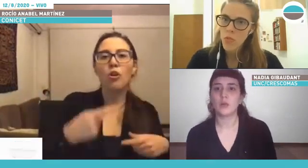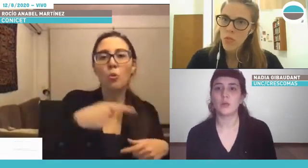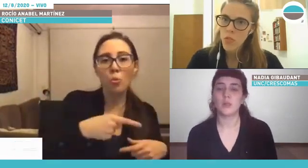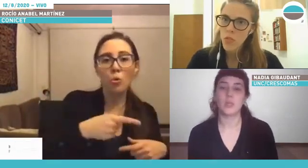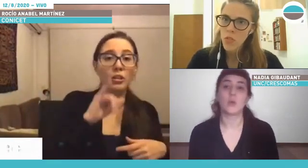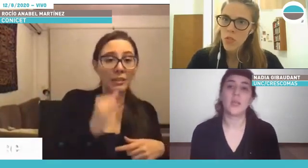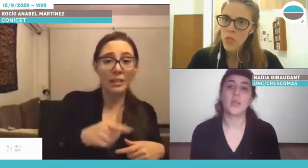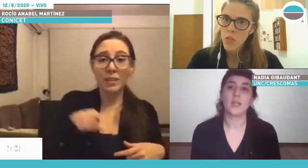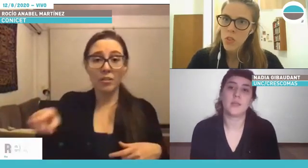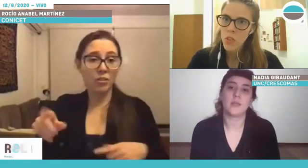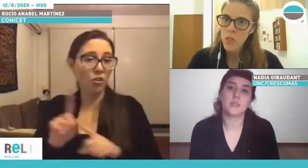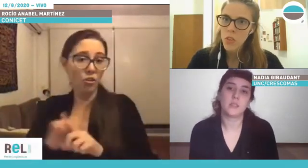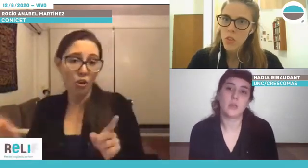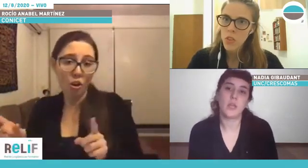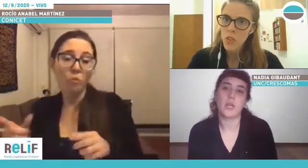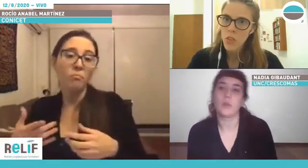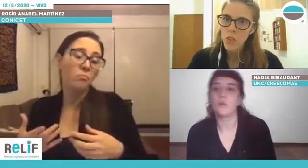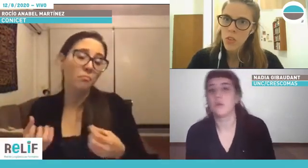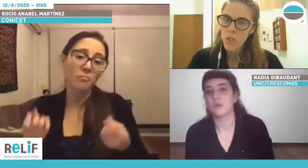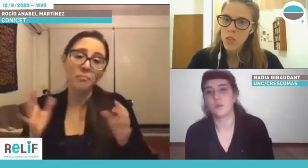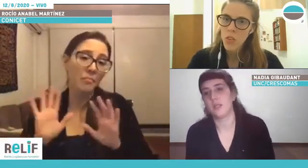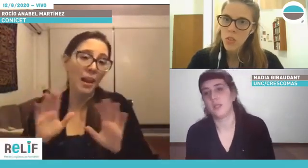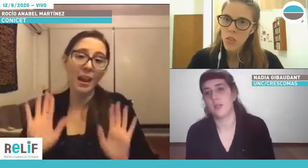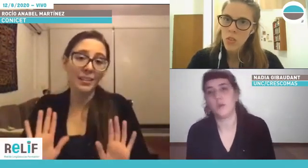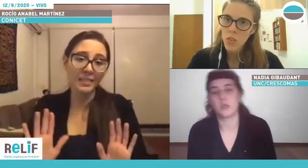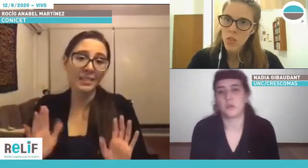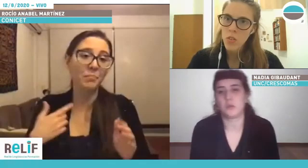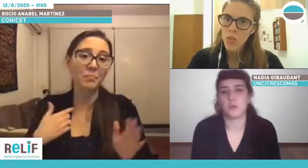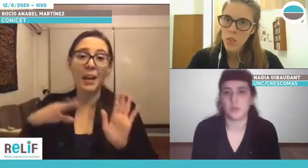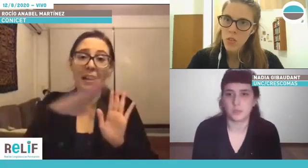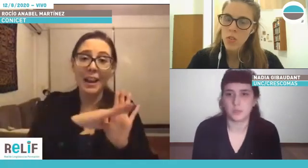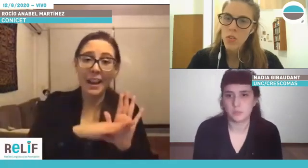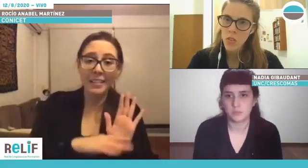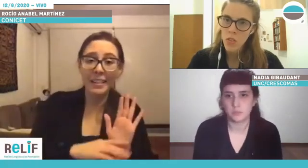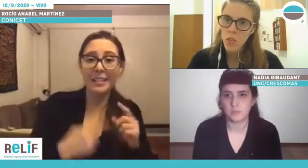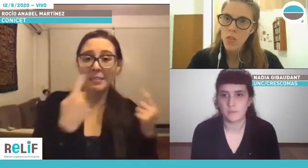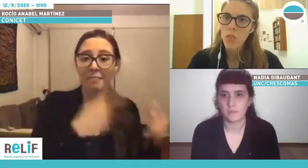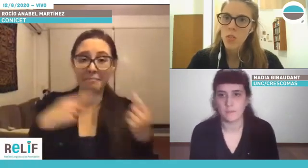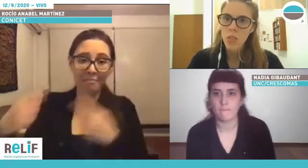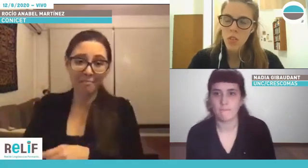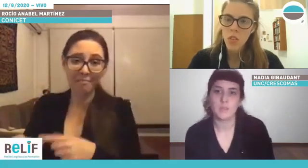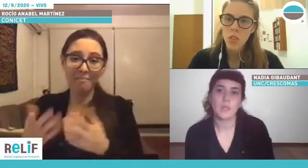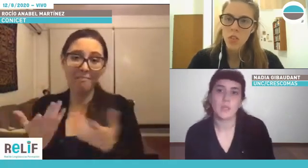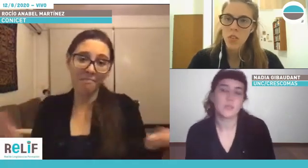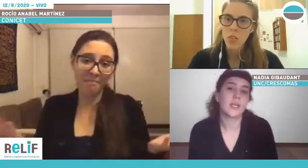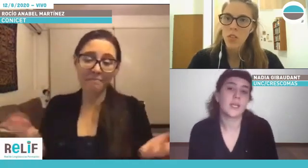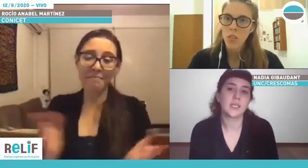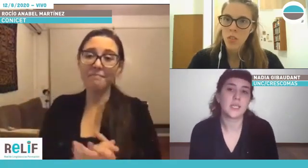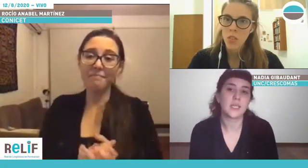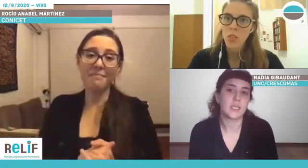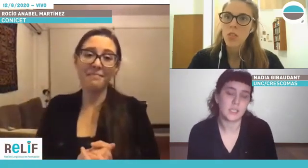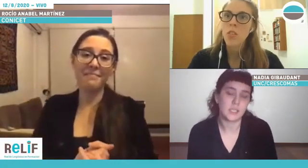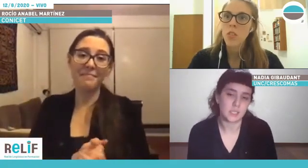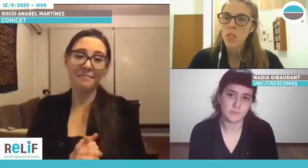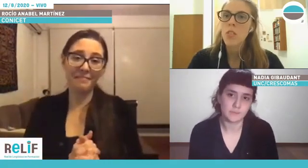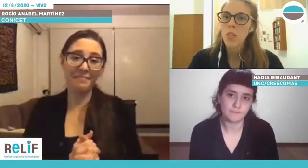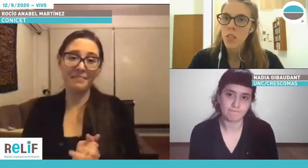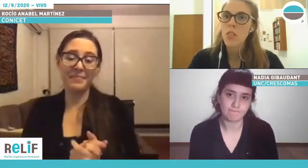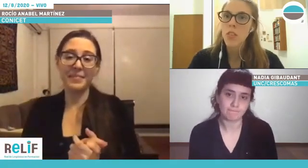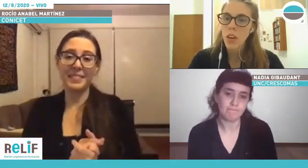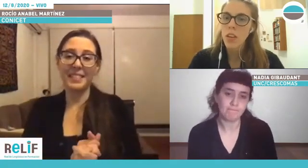Puedo incluir la dimensión en algunos sustantivos y en otros no, digamos. Son características